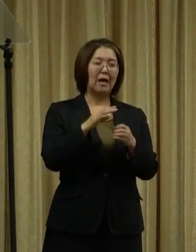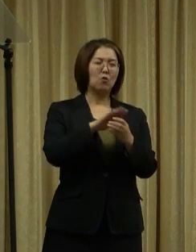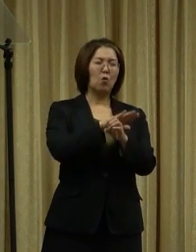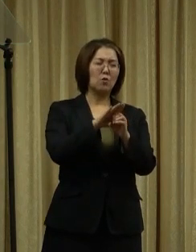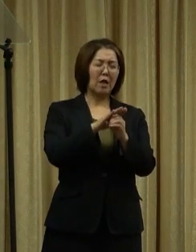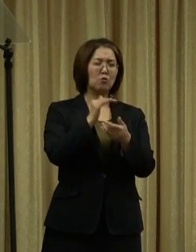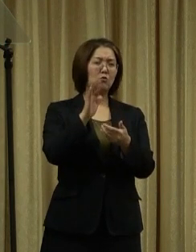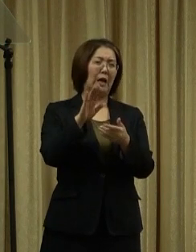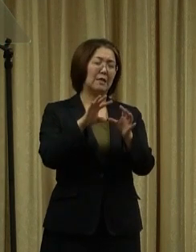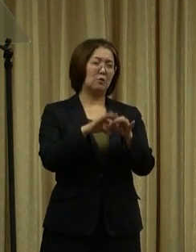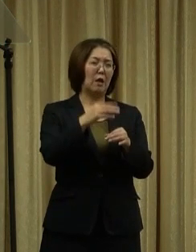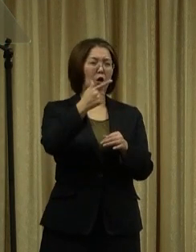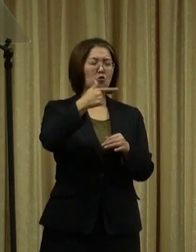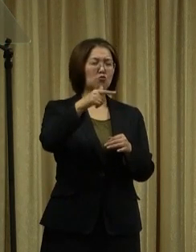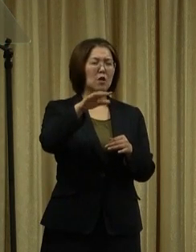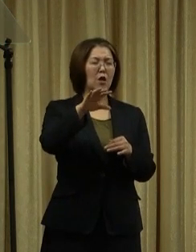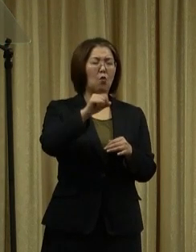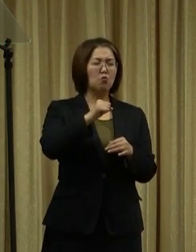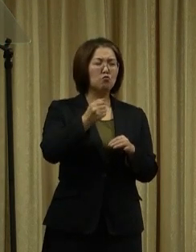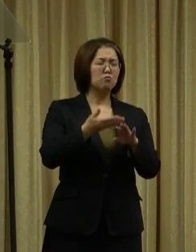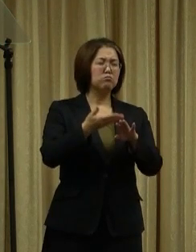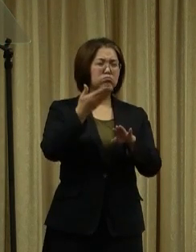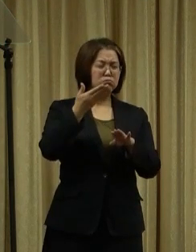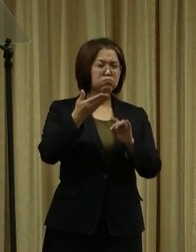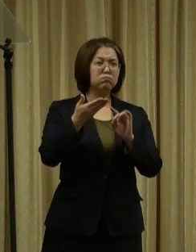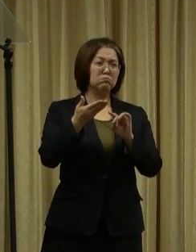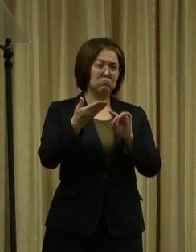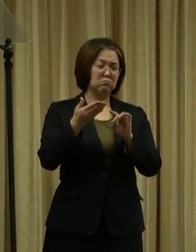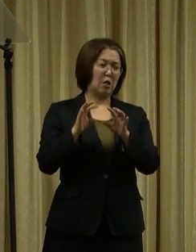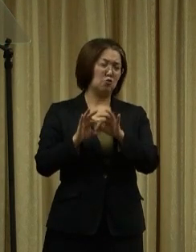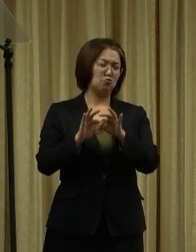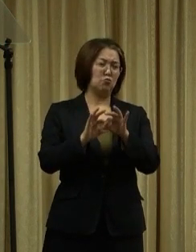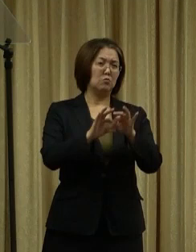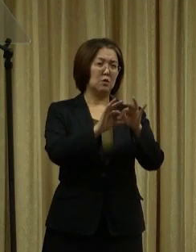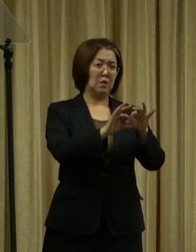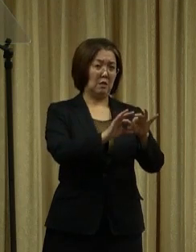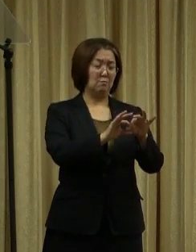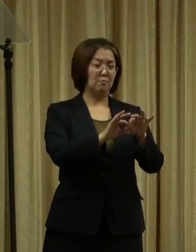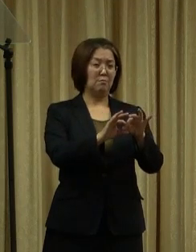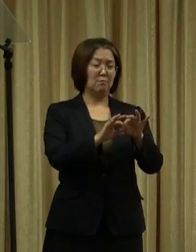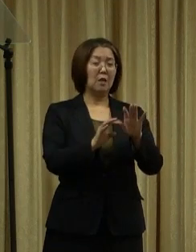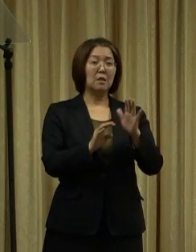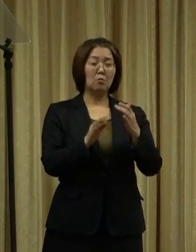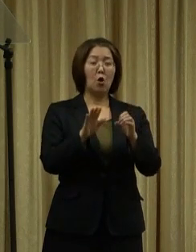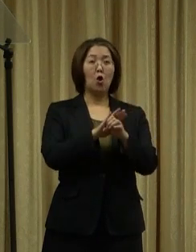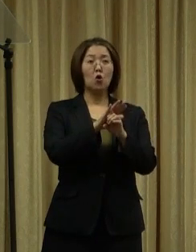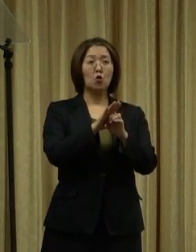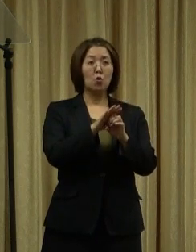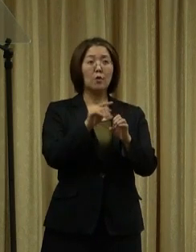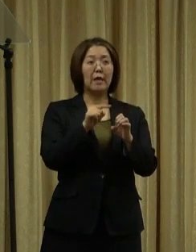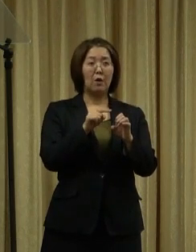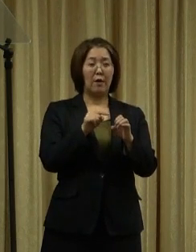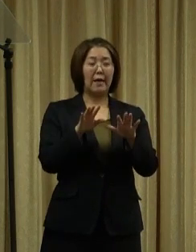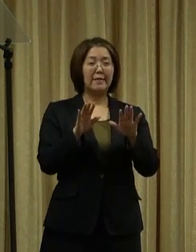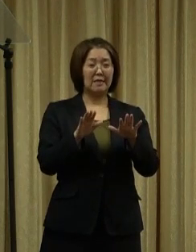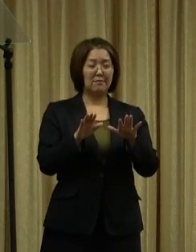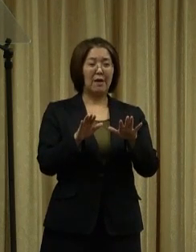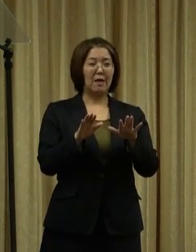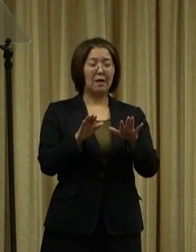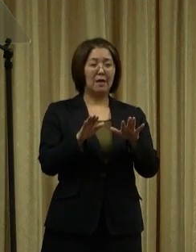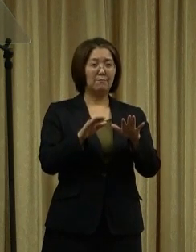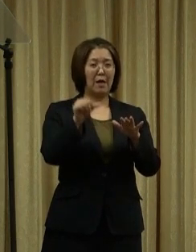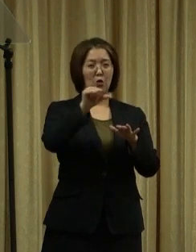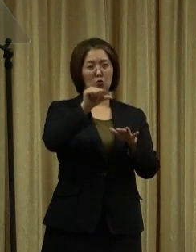ので6000超えがなんか3年が続きました。まあ、でもコロナはペースが変わった